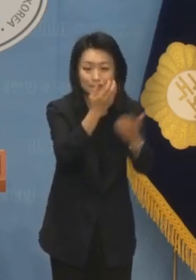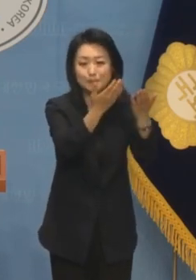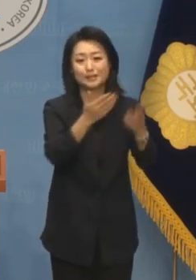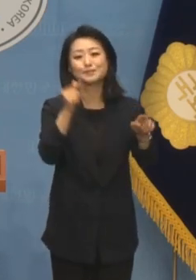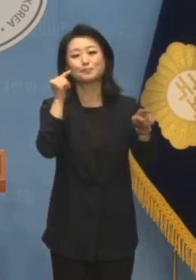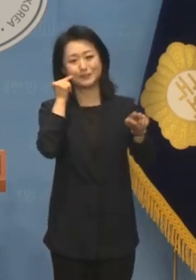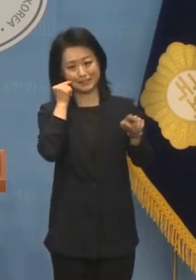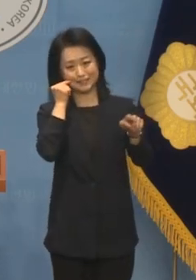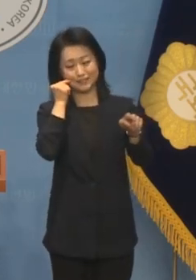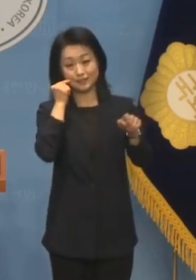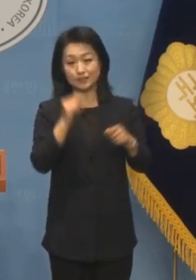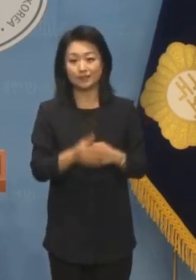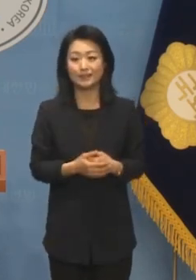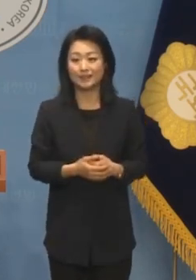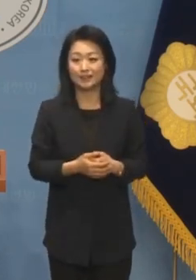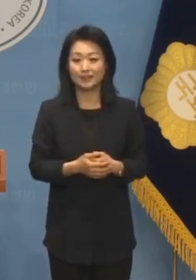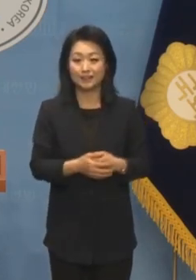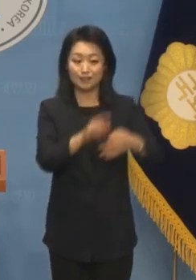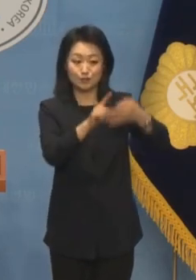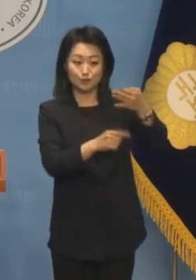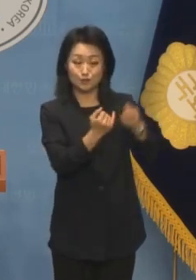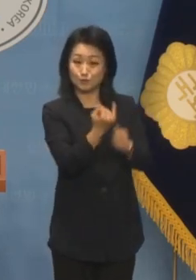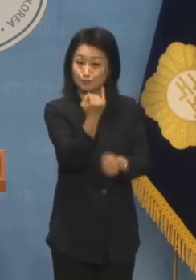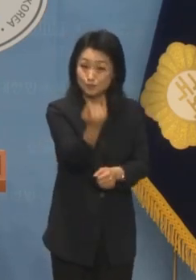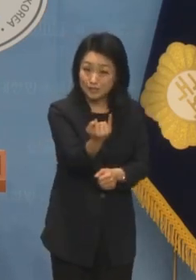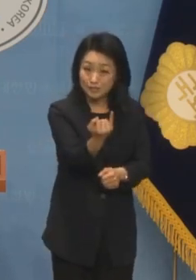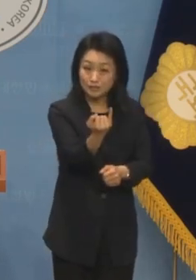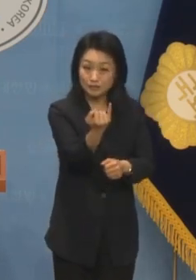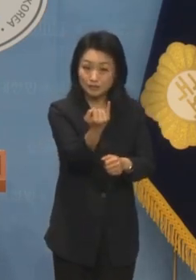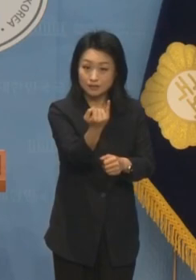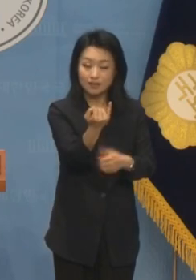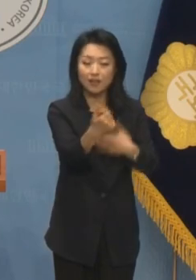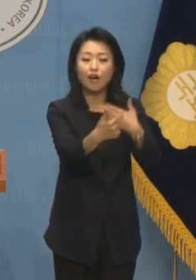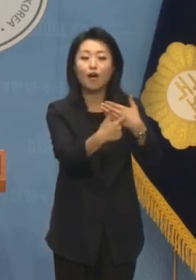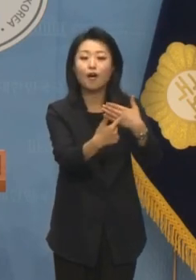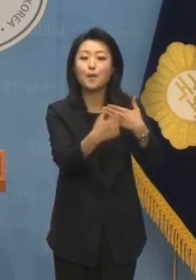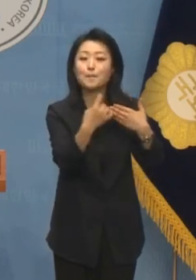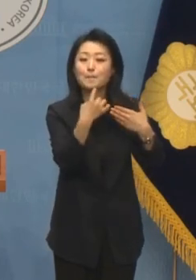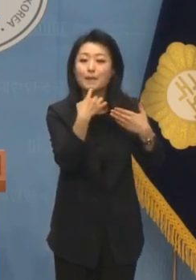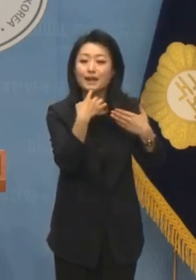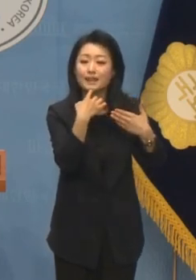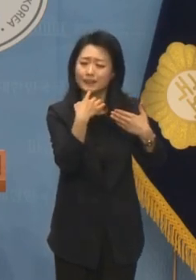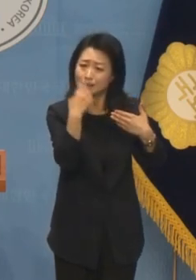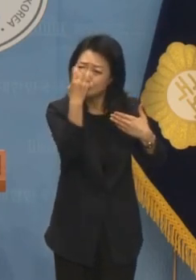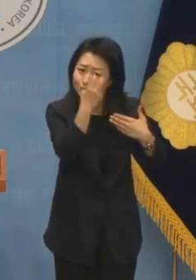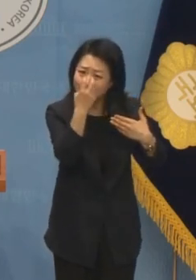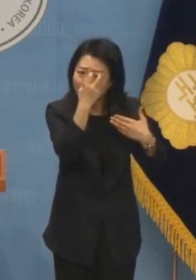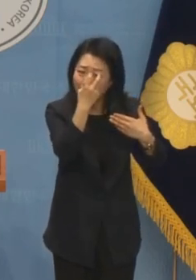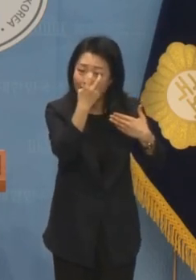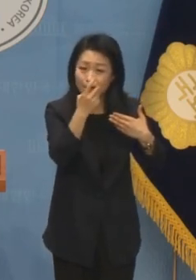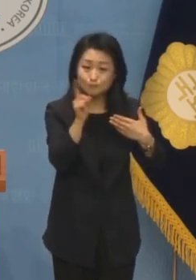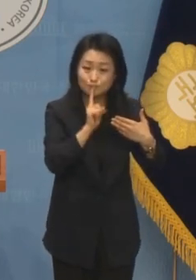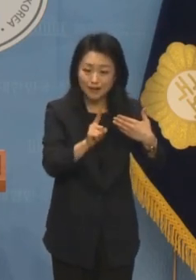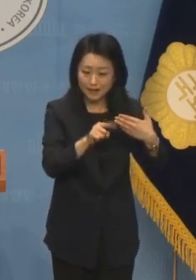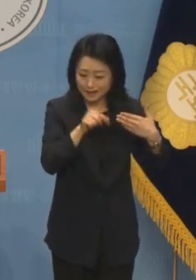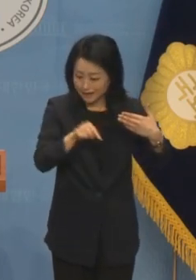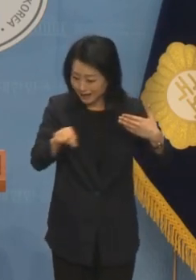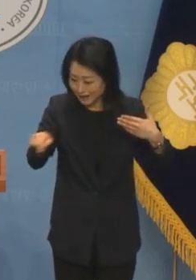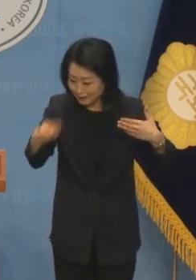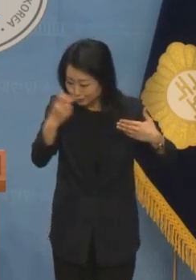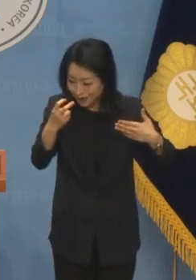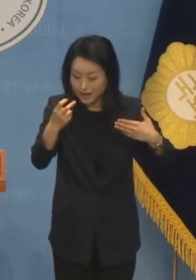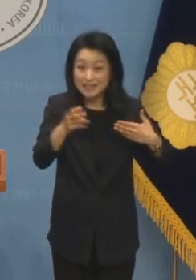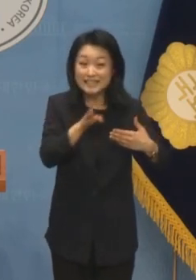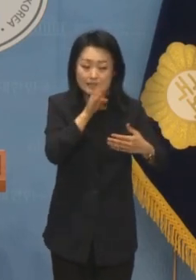않았습니다. 껍데기만 김건희 명품백 수사이지 김 여사는 쏙 빠져 있습니다. 붕어빵에 붕어가 없듯이 김건희